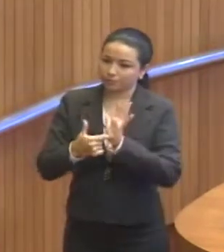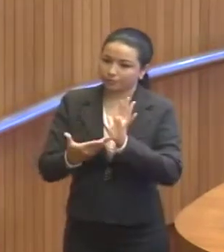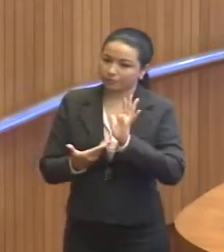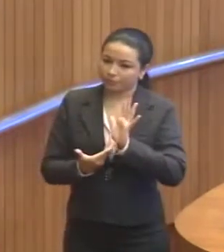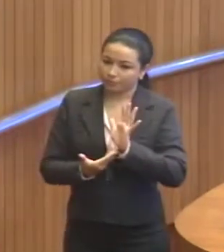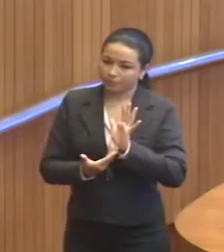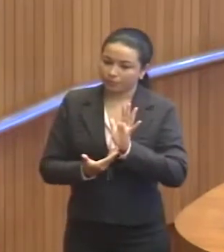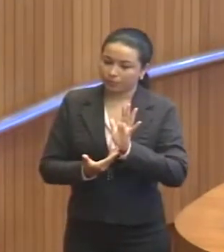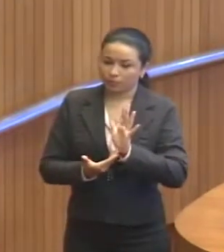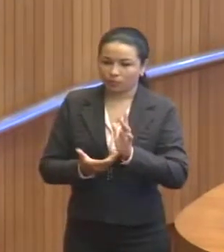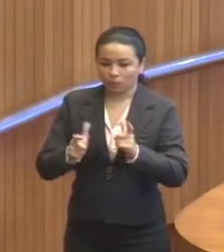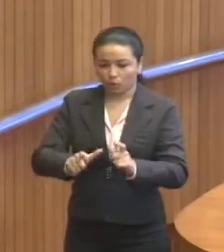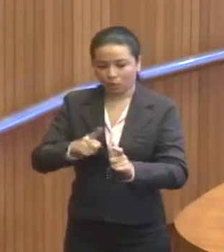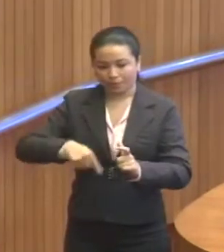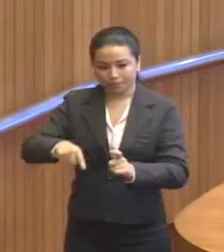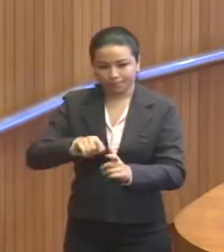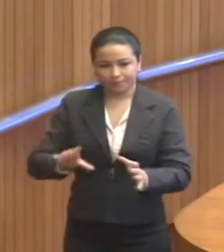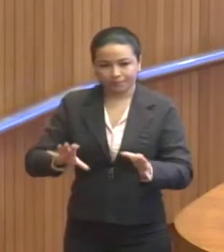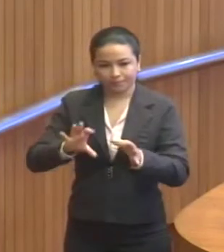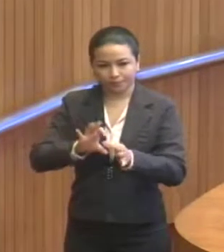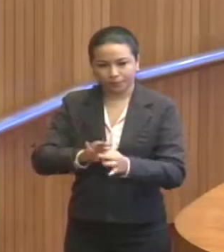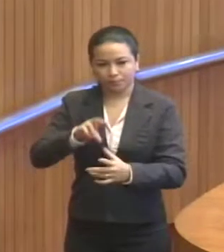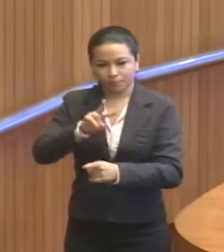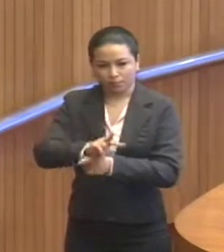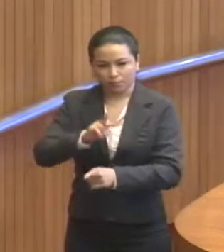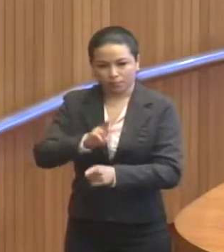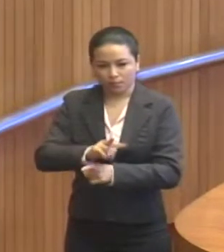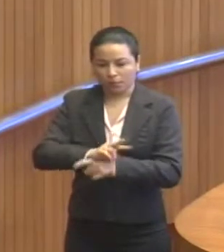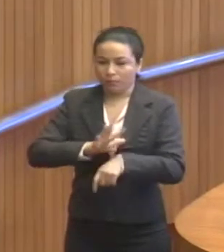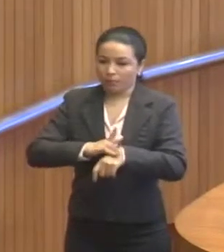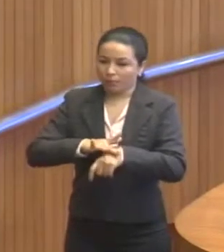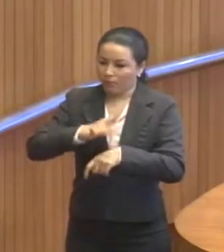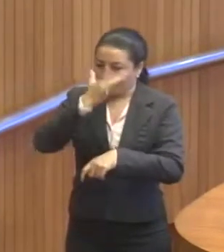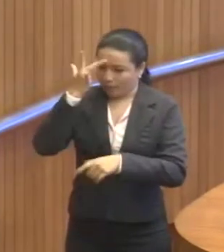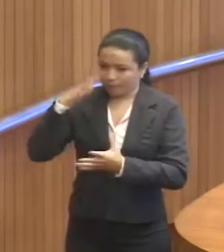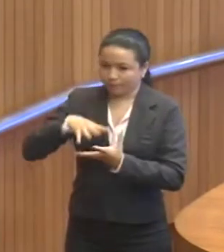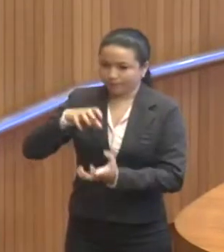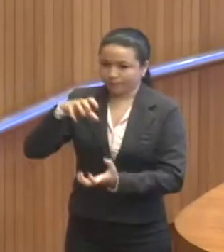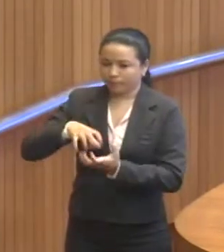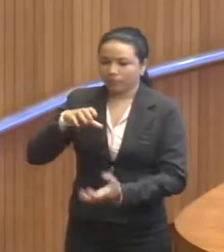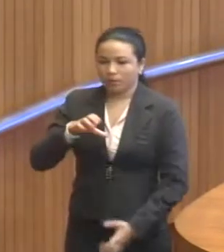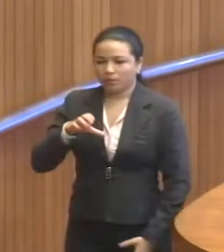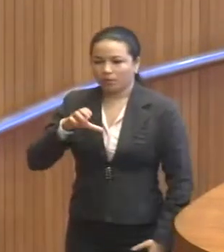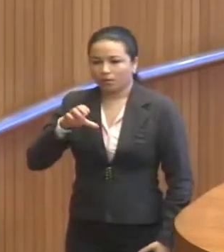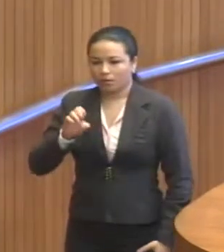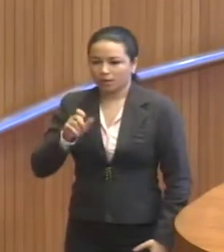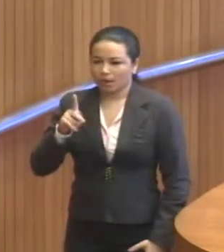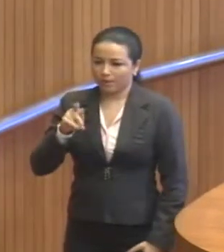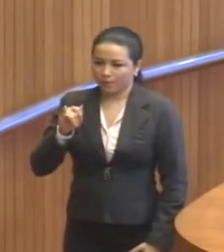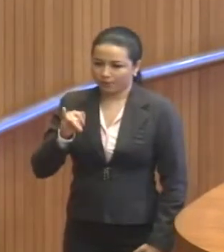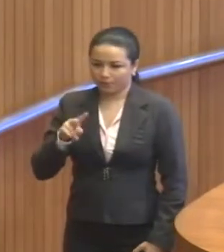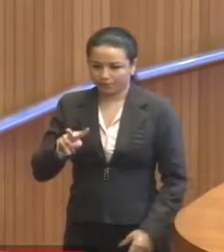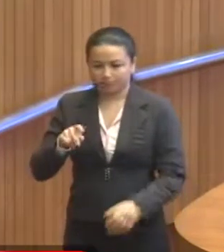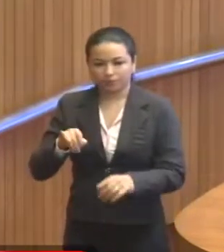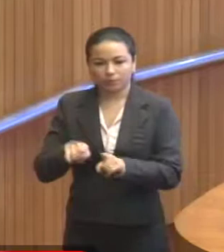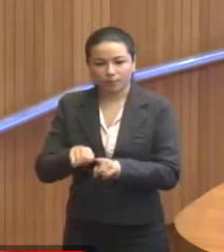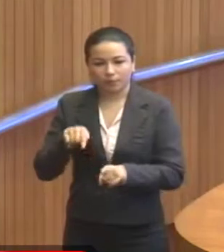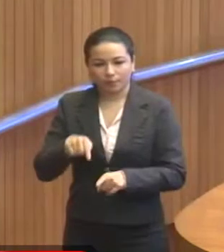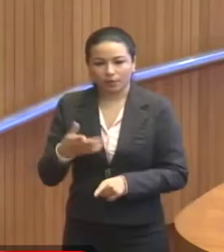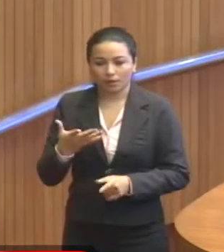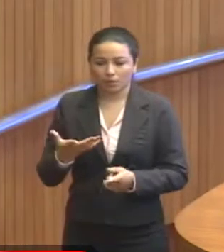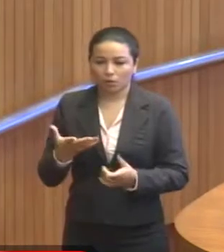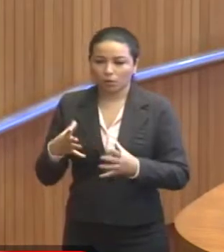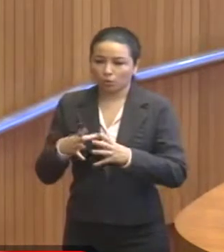apresentado aí pelo Centro Integrado de Apoio à Prevenção à Doença contra a Pessoa Idosa, que é o CIAPEVI, junto também à